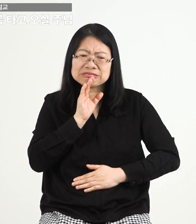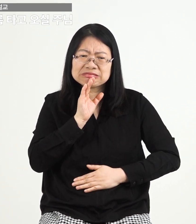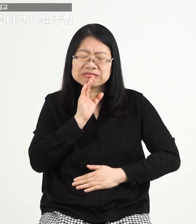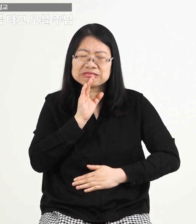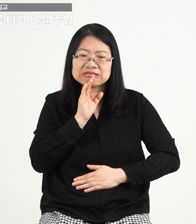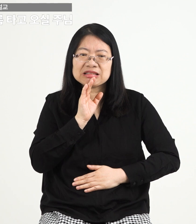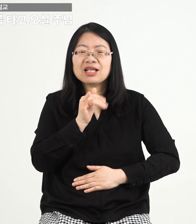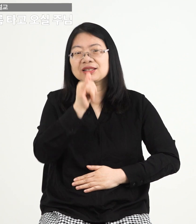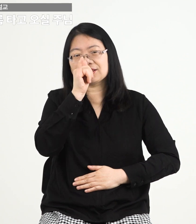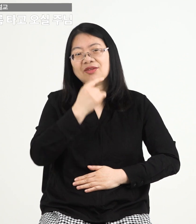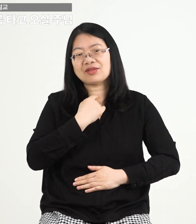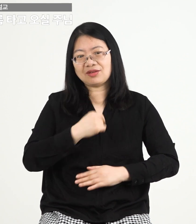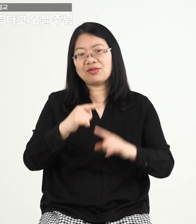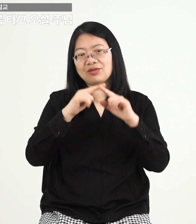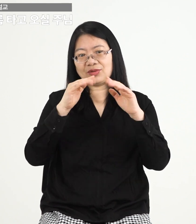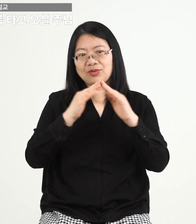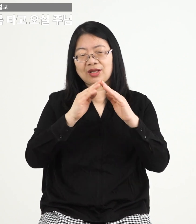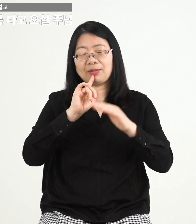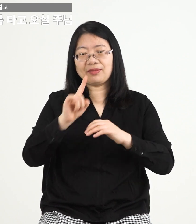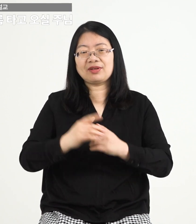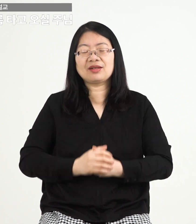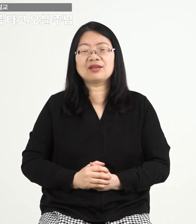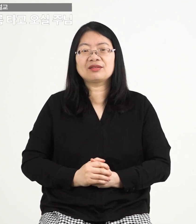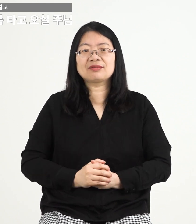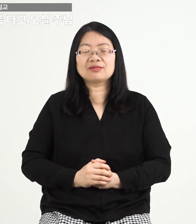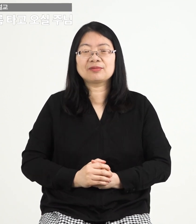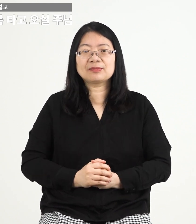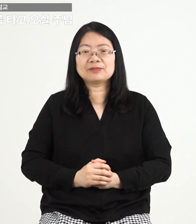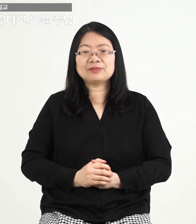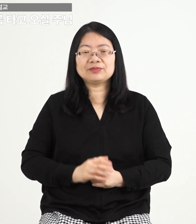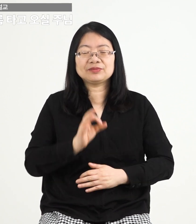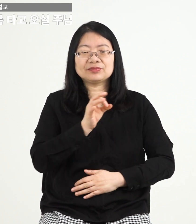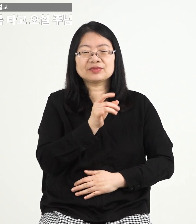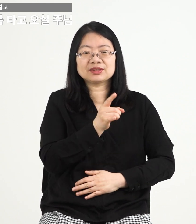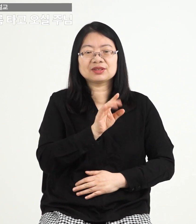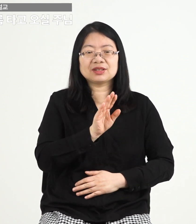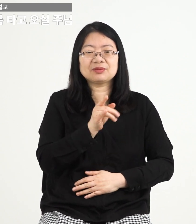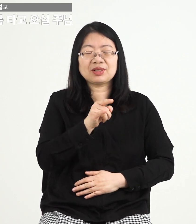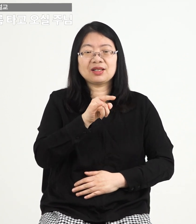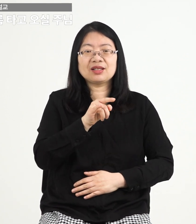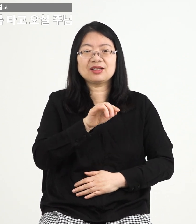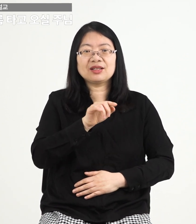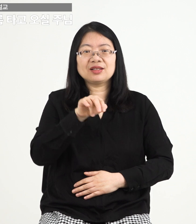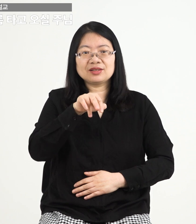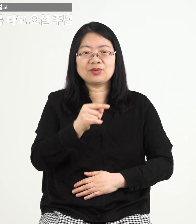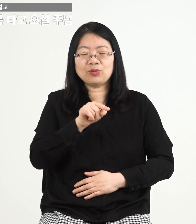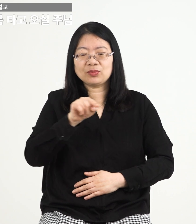현존했던 교회를 얘기해요. 그래서 에베소부터 라오디게아 교회까지